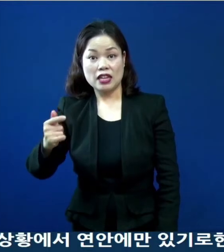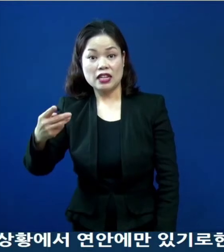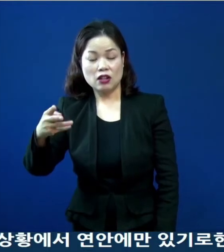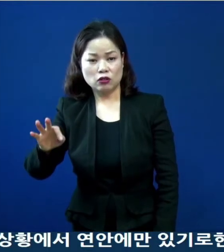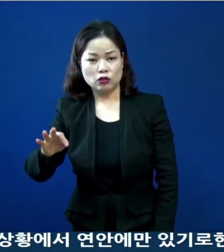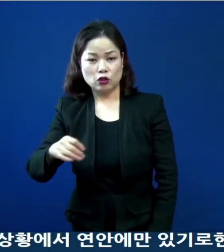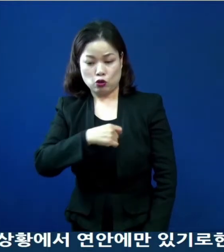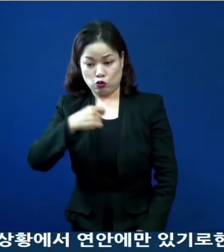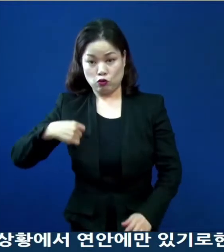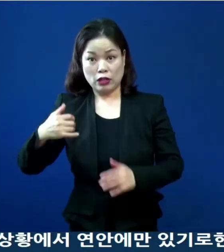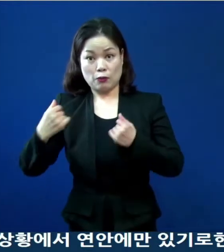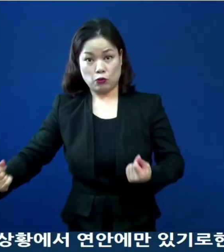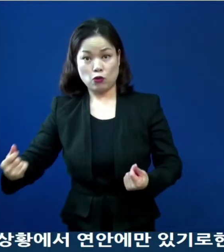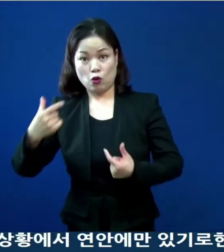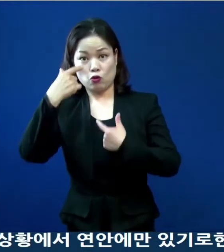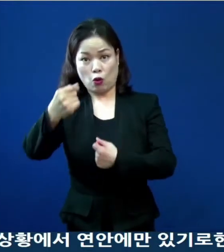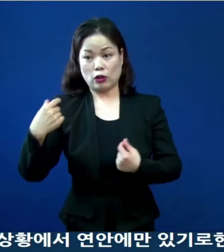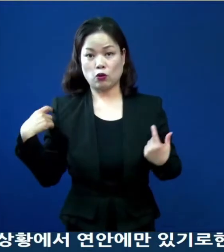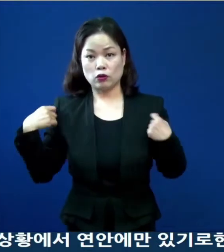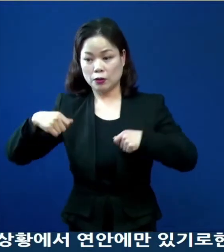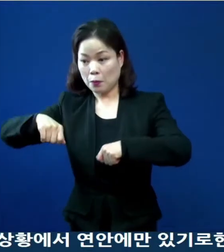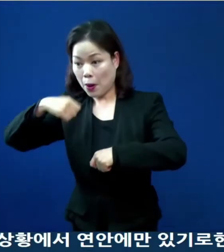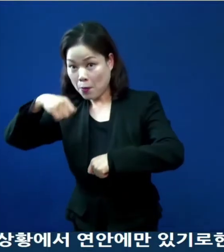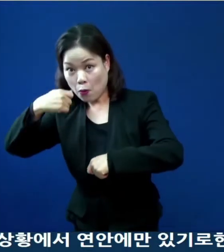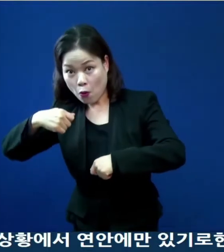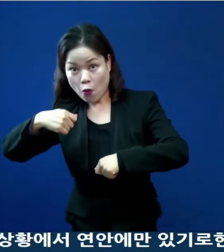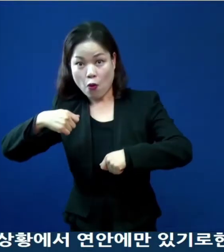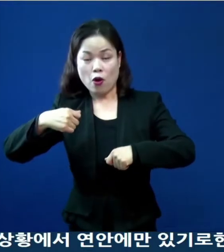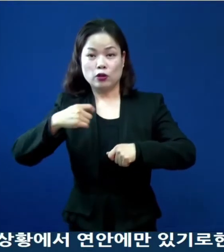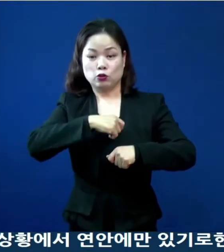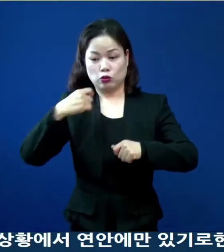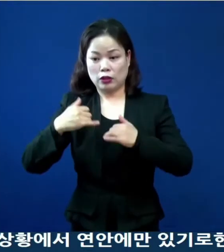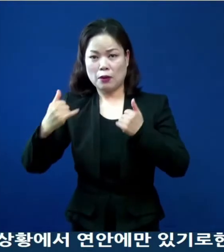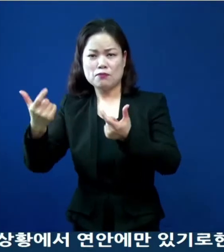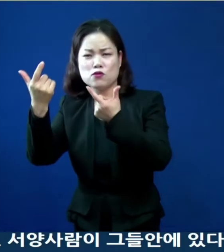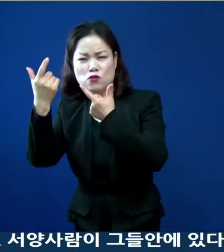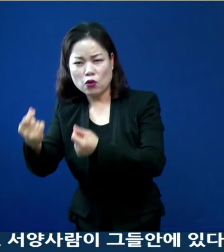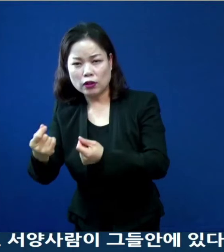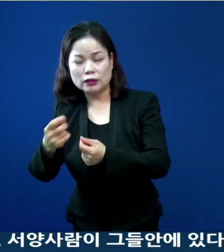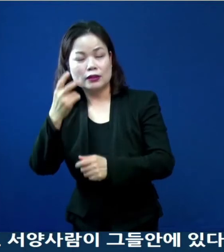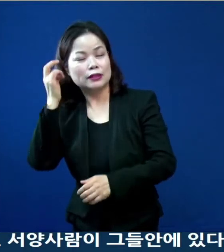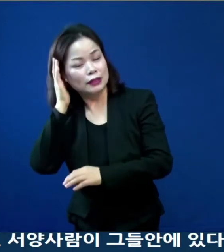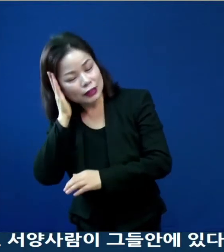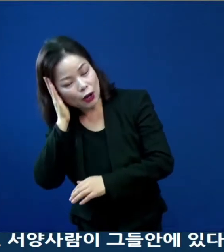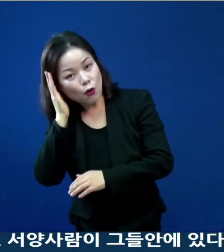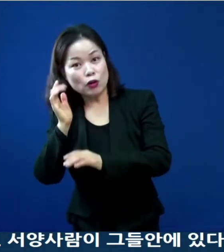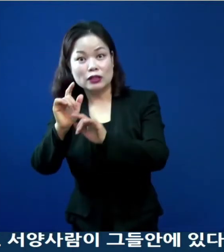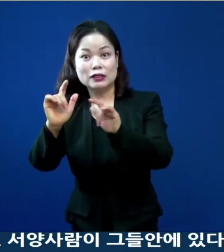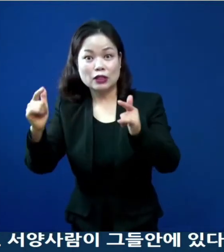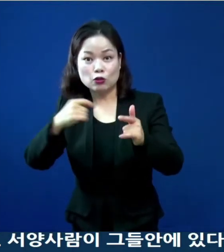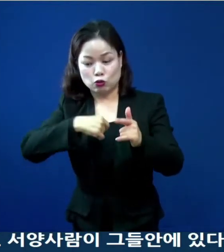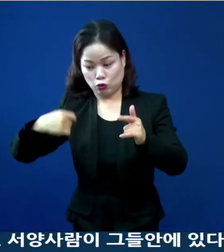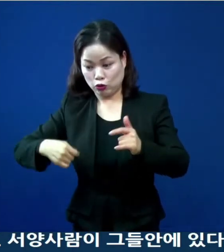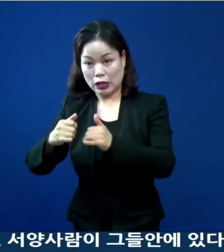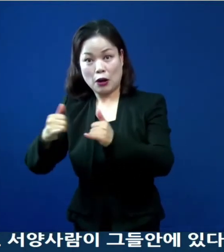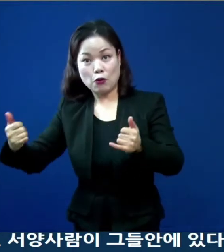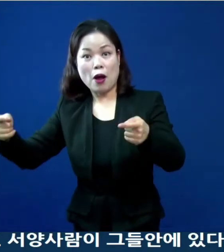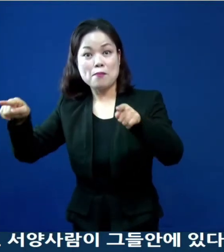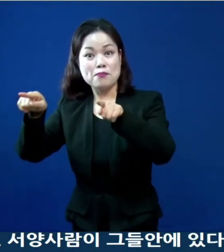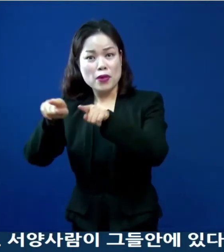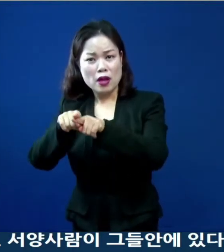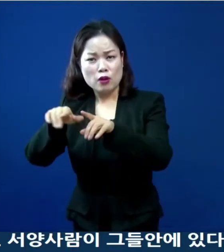옷을 입고 똑같이 식사하고 똑같은 환경에서 자고 그들과